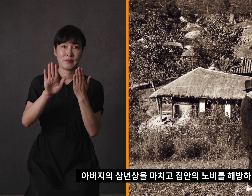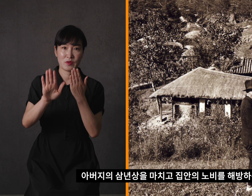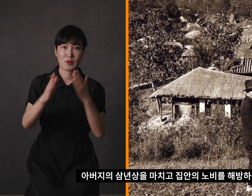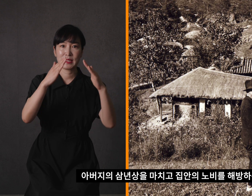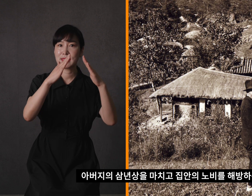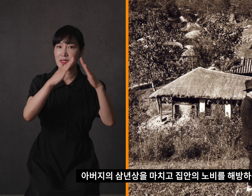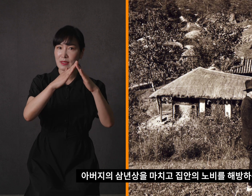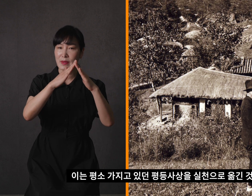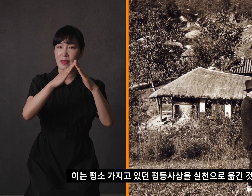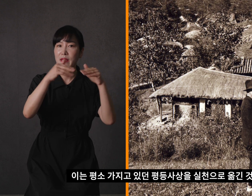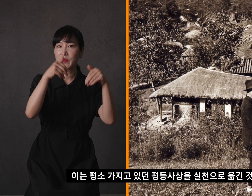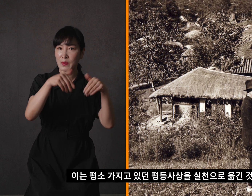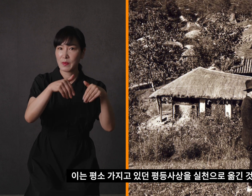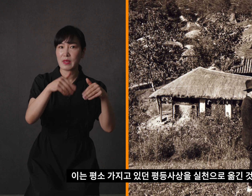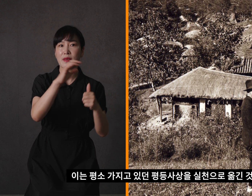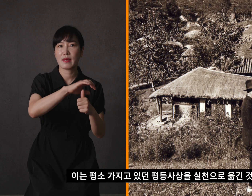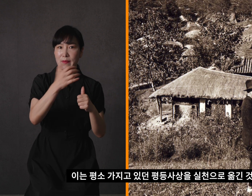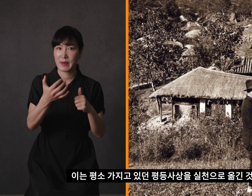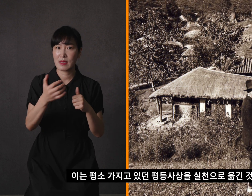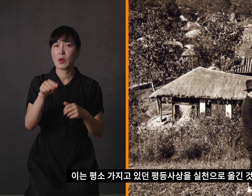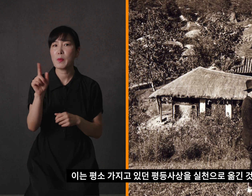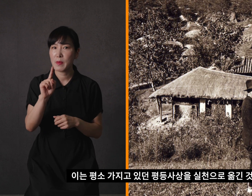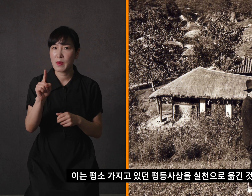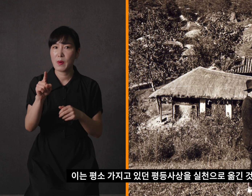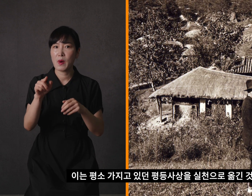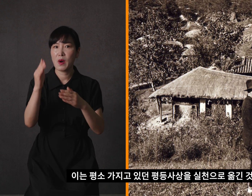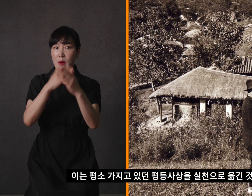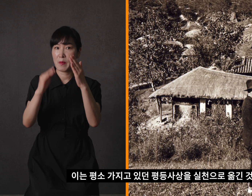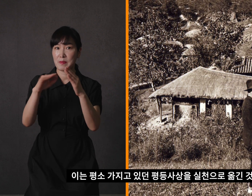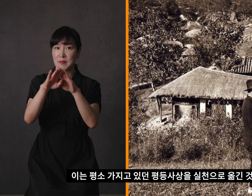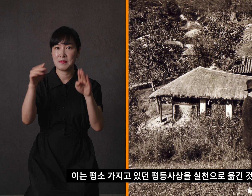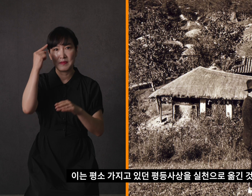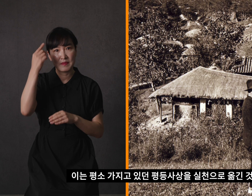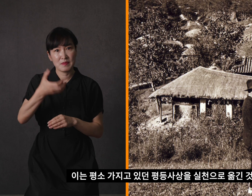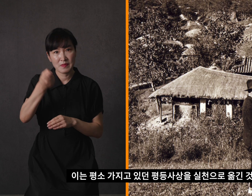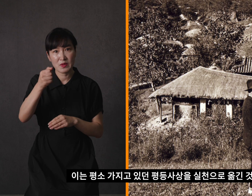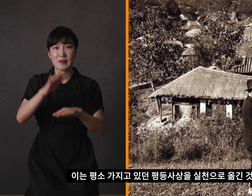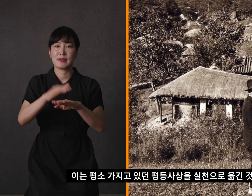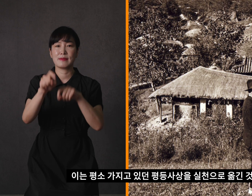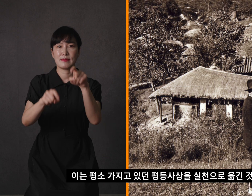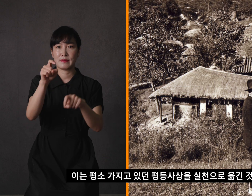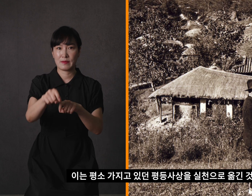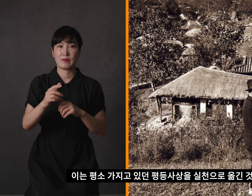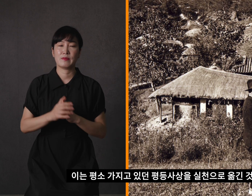해방하는데 이는 평소 가지고 있던 평등사상을 실천으로 옮긴 것입니다.